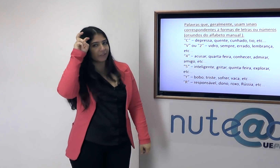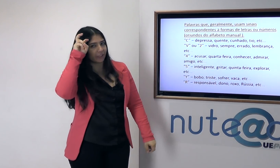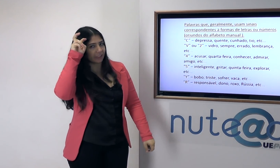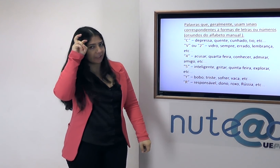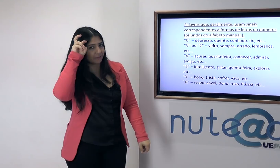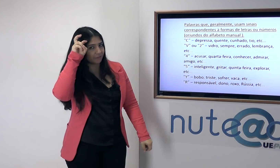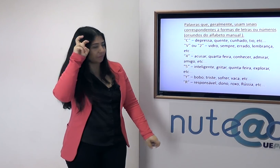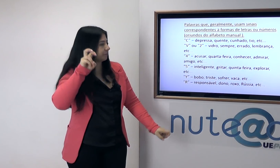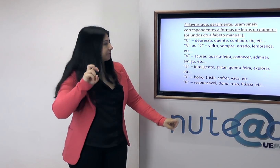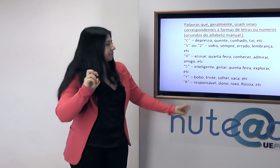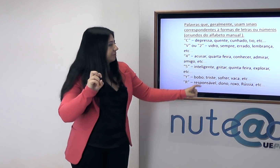Quinta-feira.